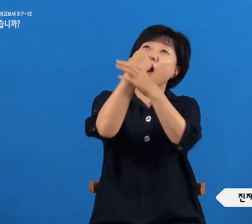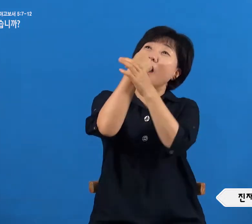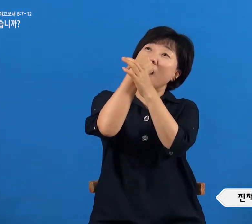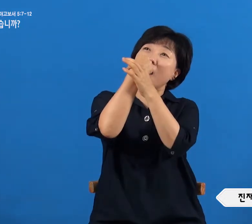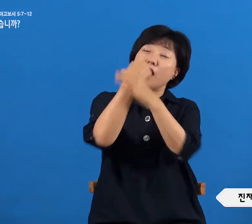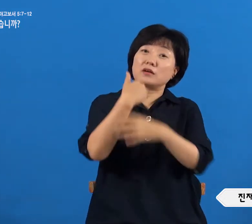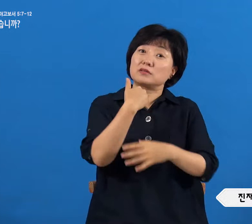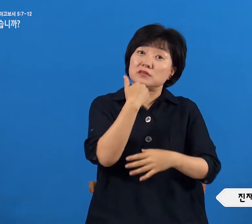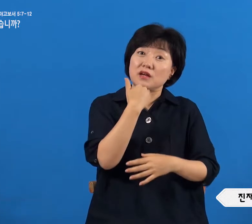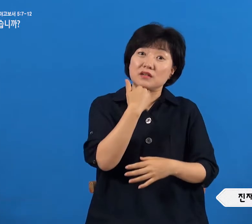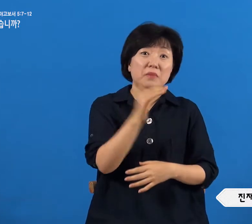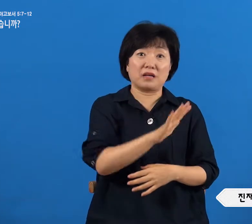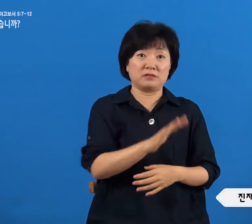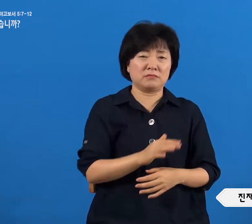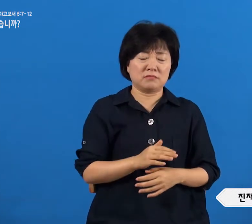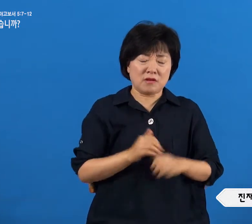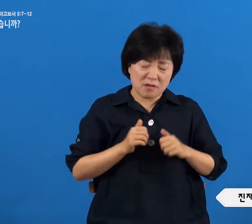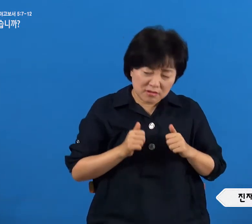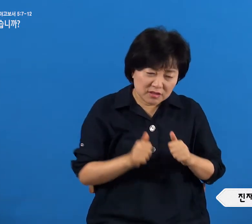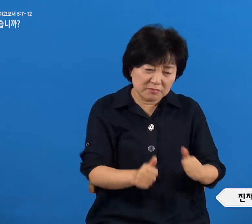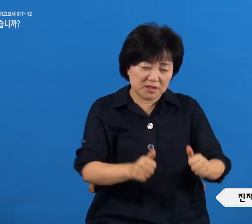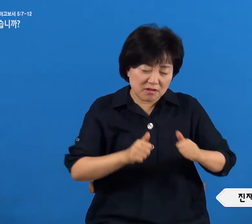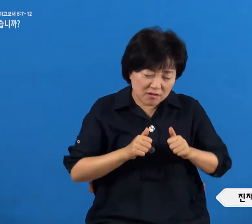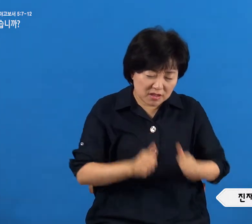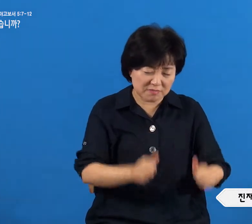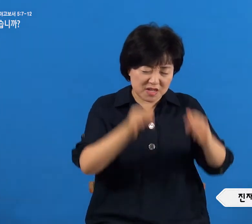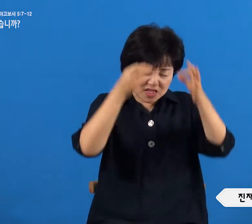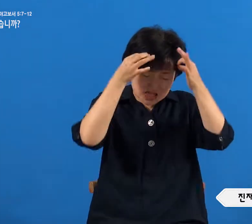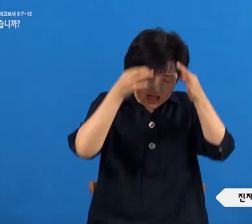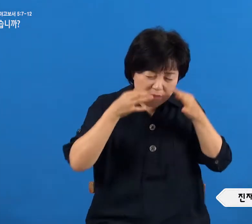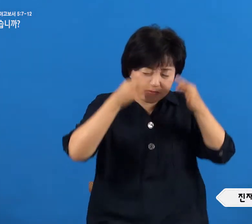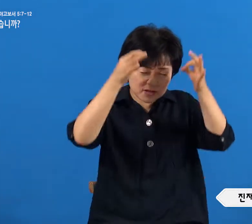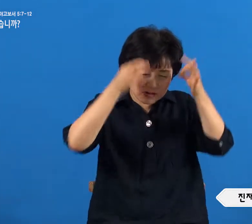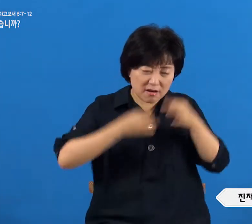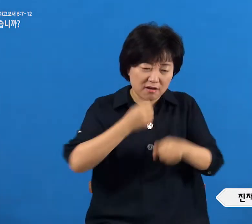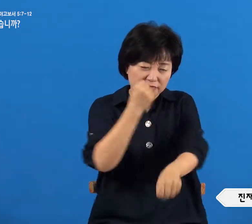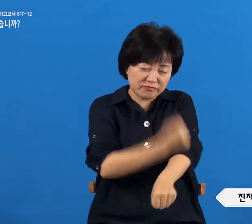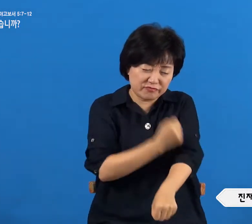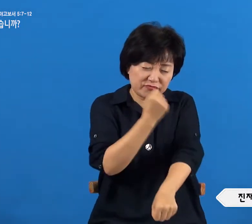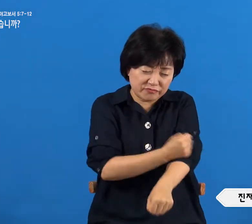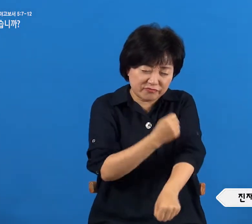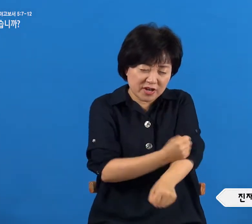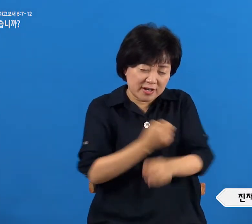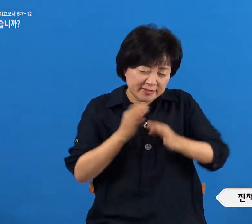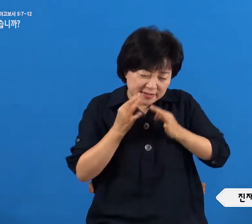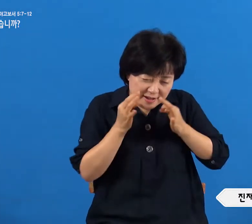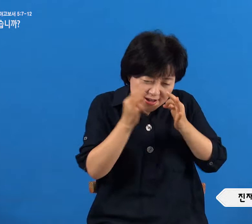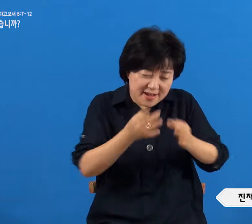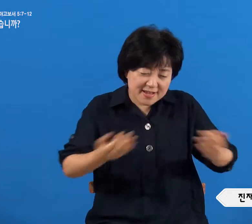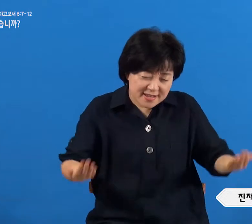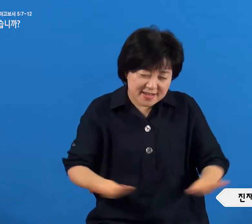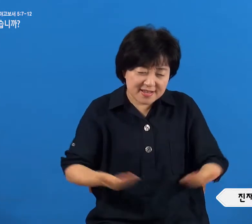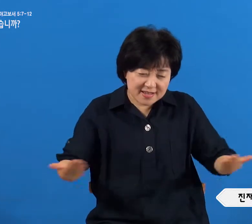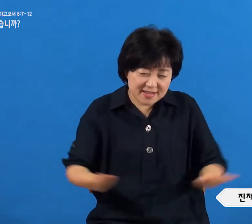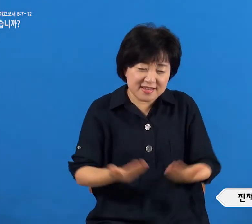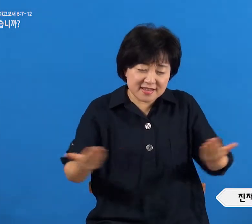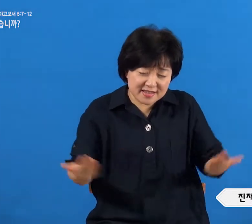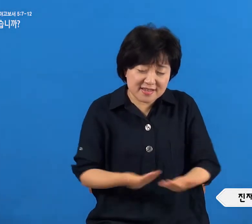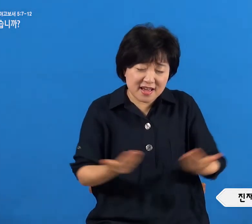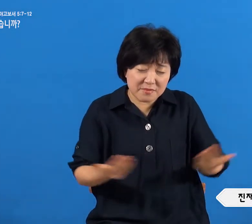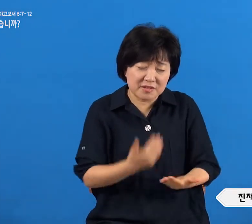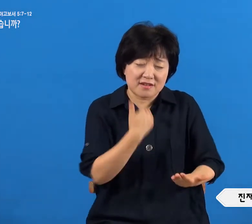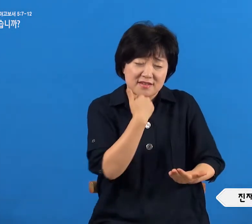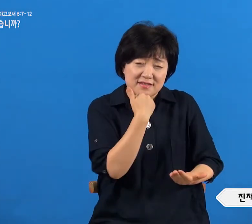아닙니다. 여전히 뛰어다닙니다. 땀을 흘리며 수고하고 최선을 다합니다. 그러나 그렇게